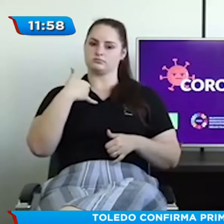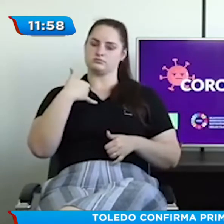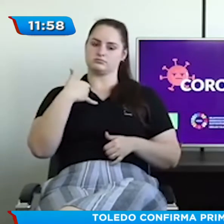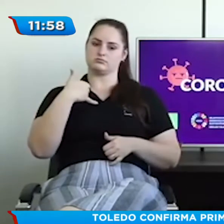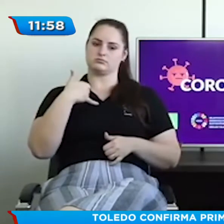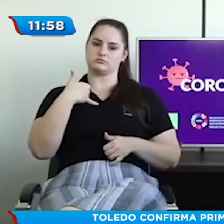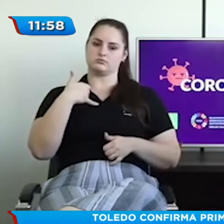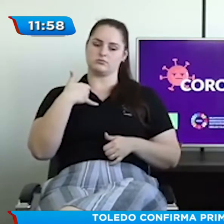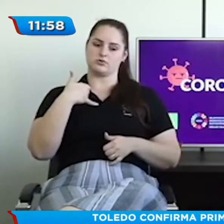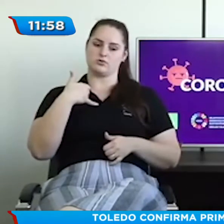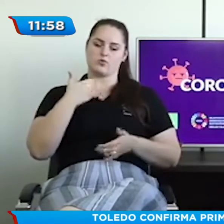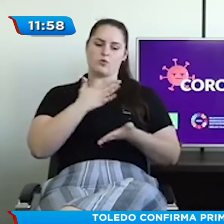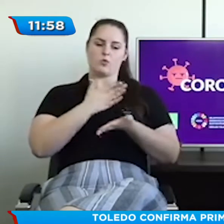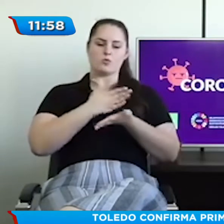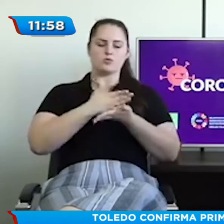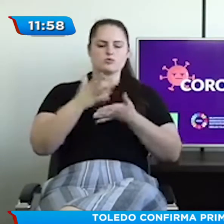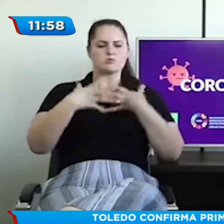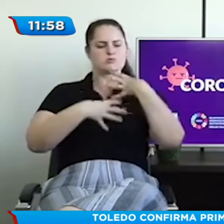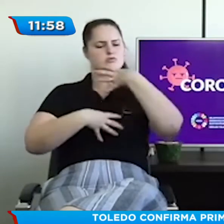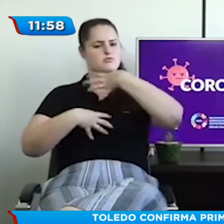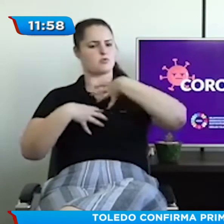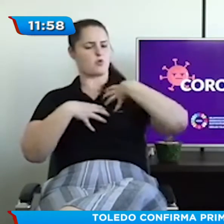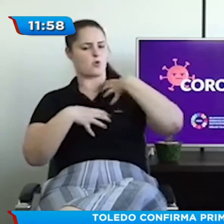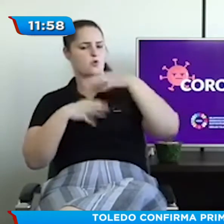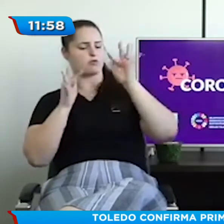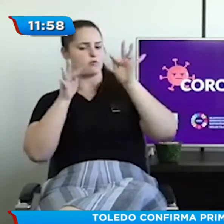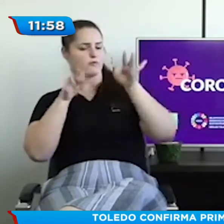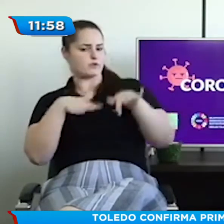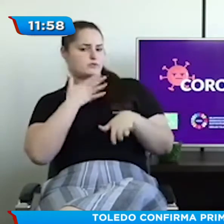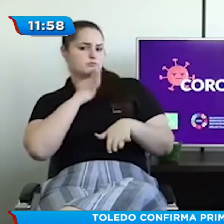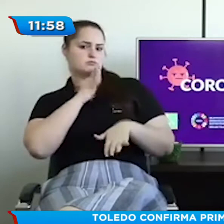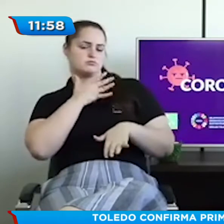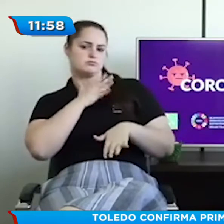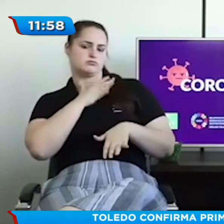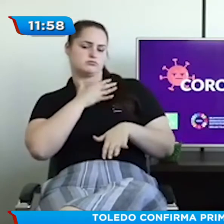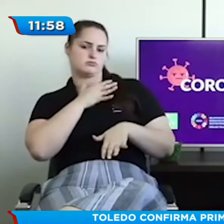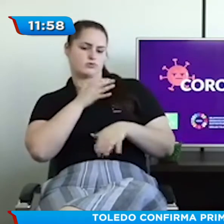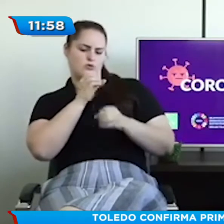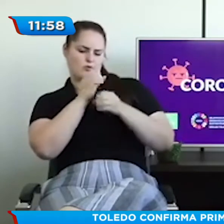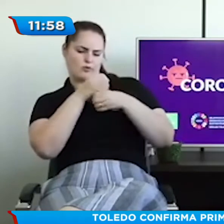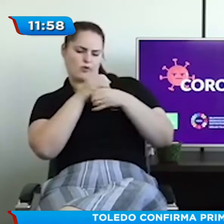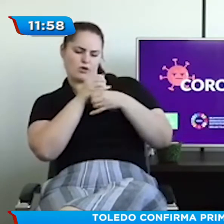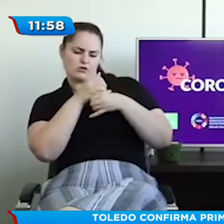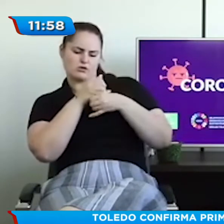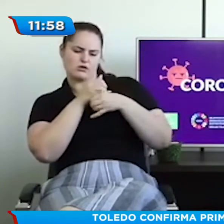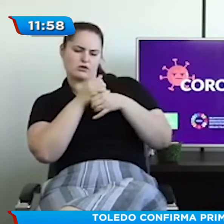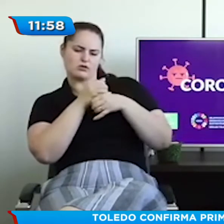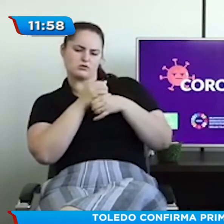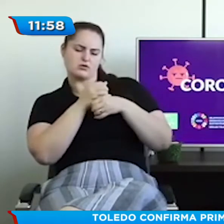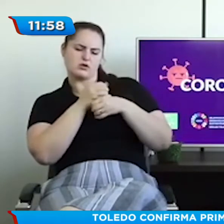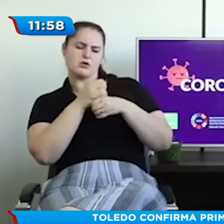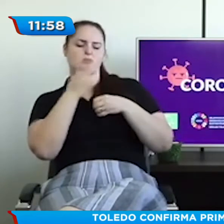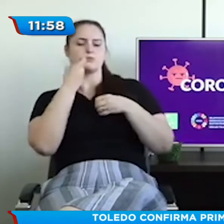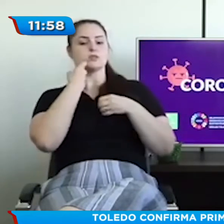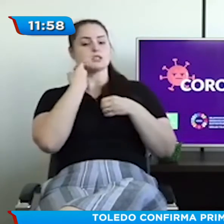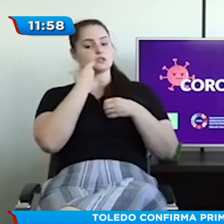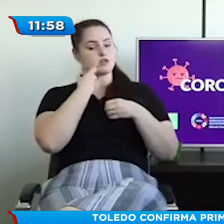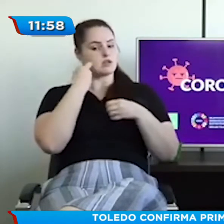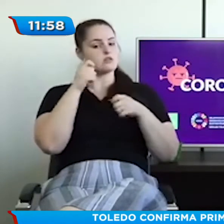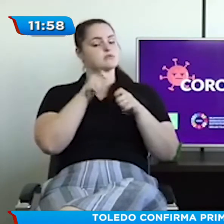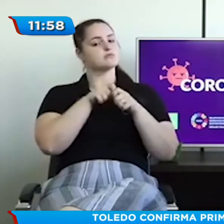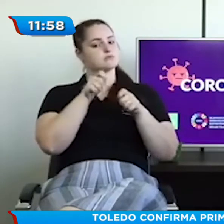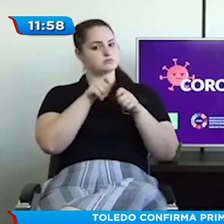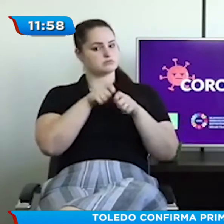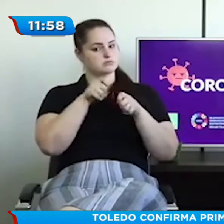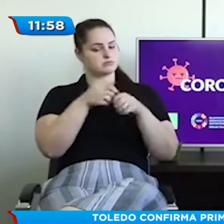ainda no final do mês de março, teve seu exame coletado no final da última sexta-feira, dia 3 de abril,